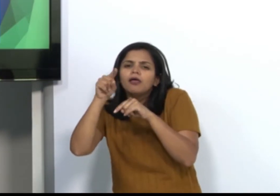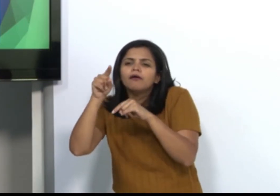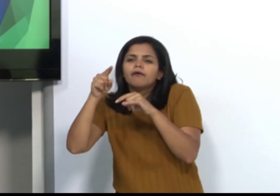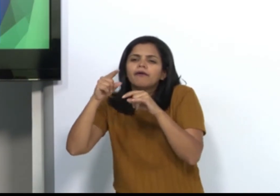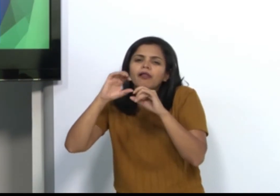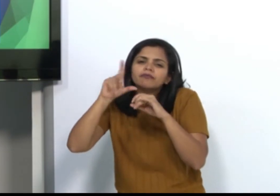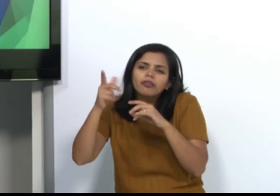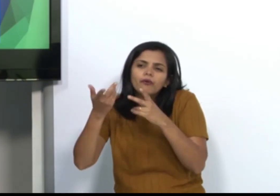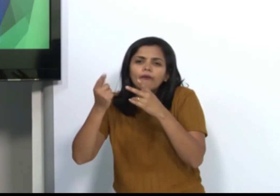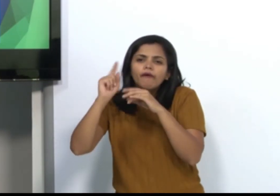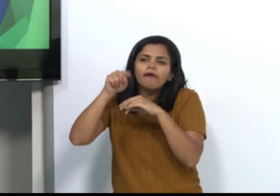aprender como colocar